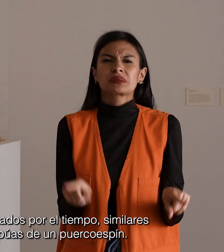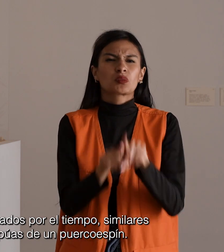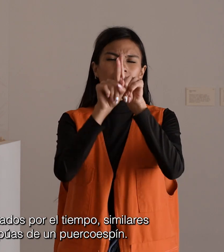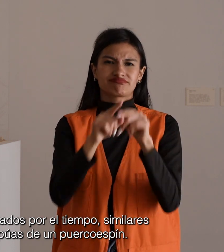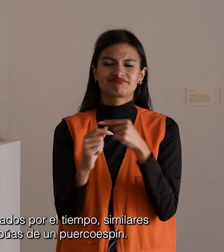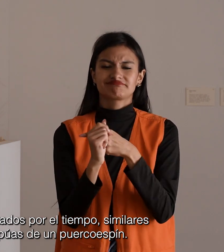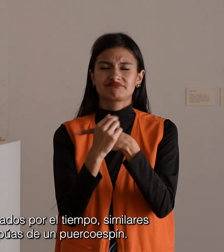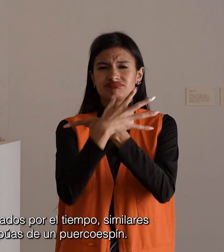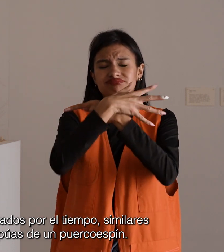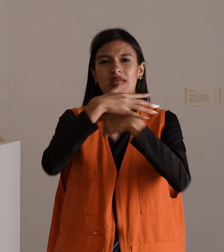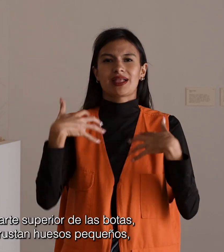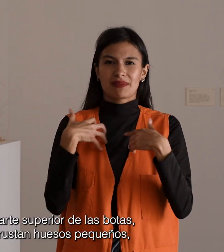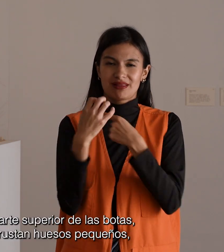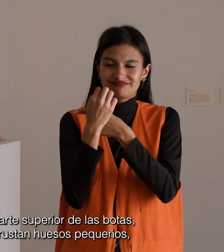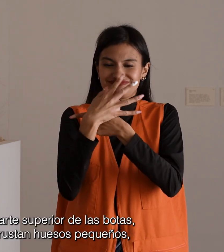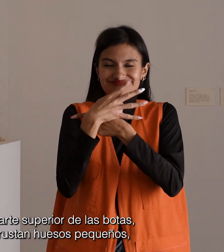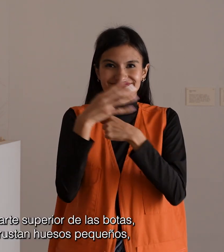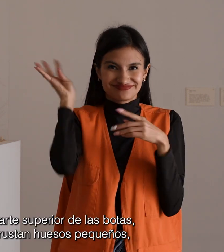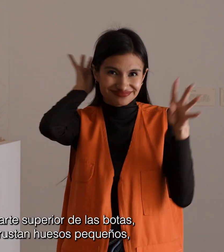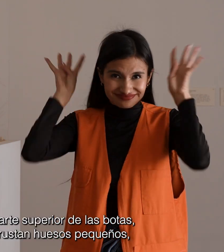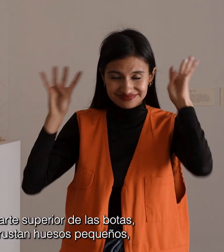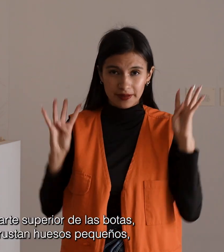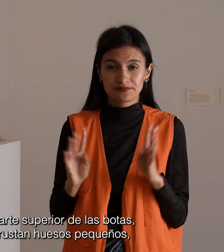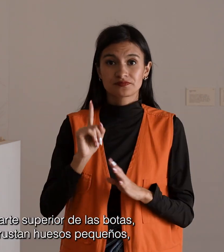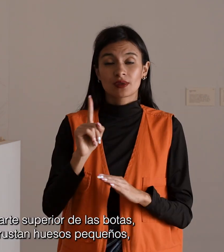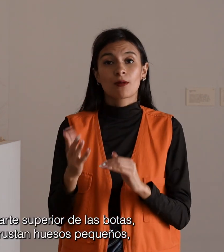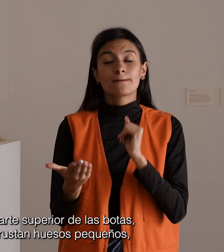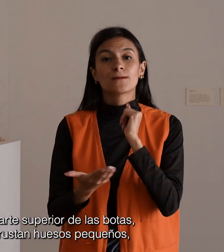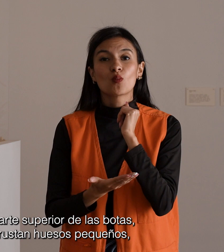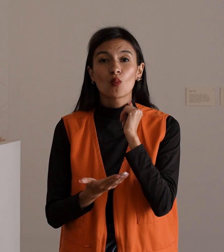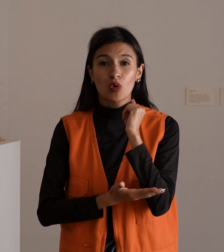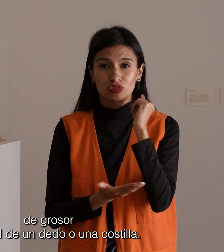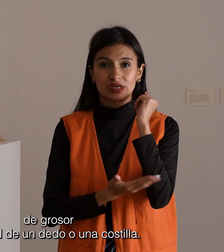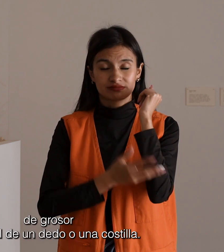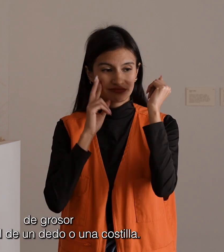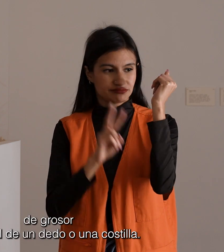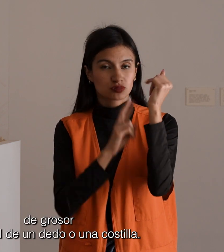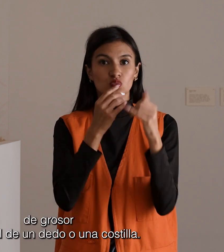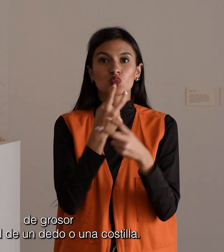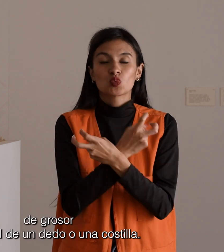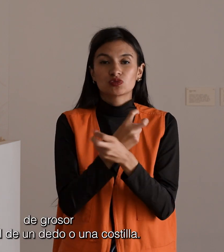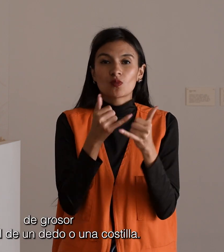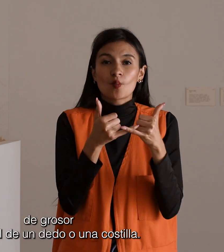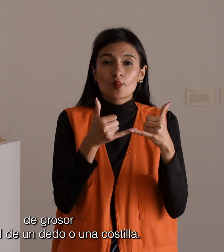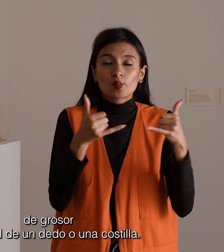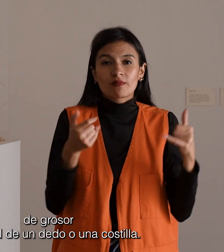puercoespín en la parte superior de las botas se incrustan huesos pequeños del grosor similar al de un dedo o a una